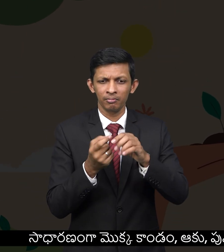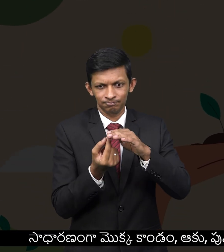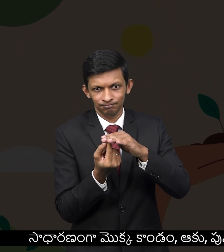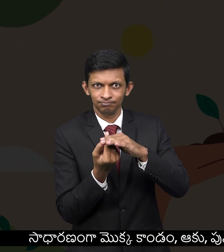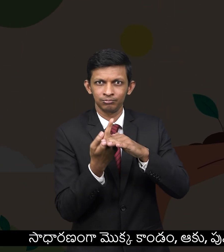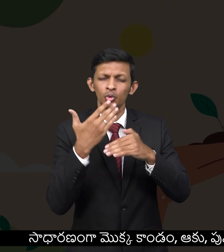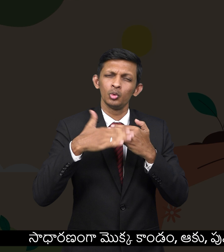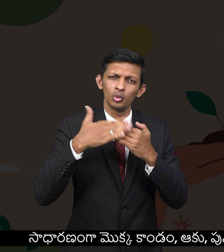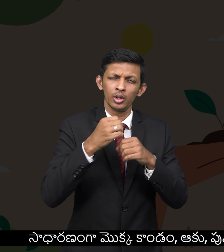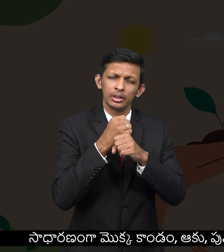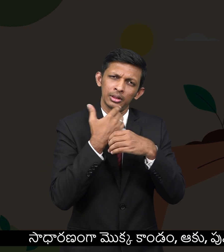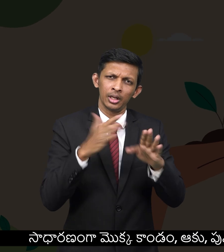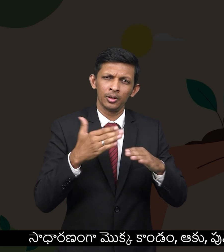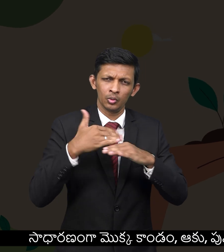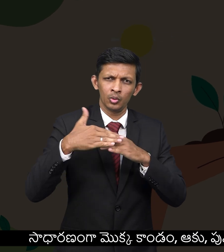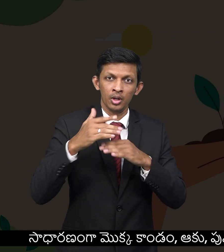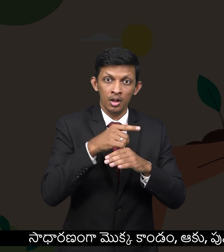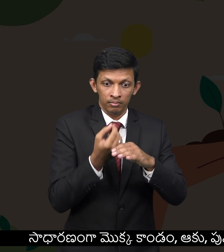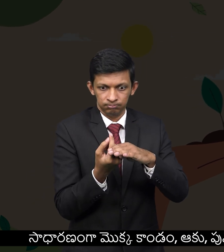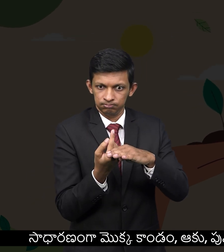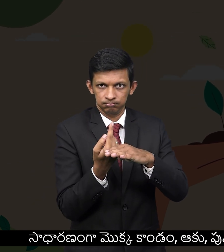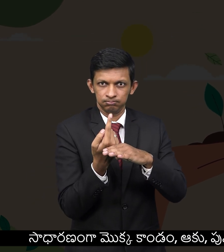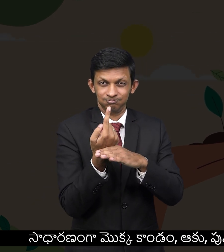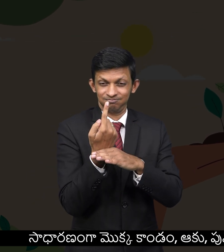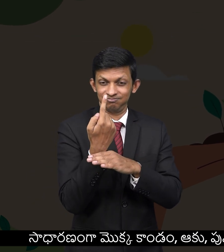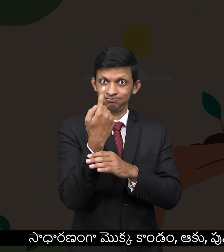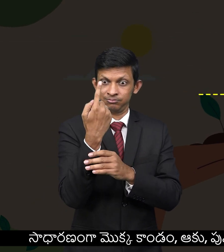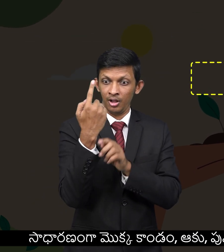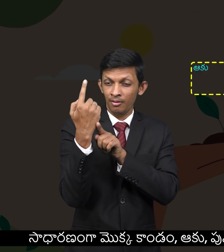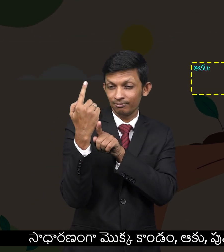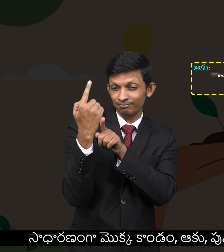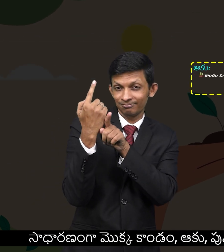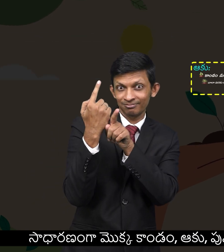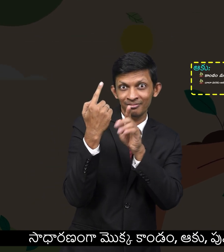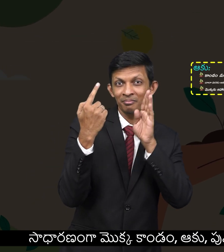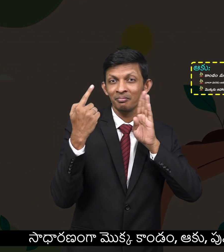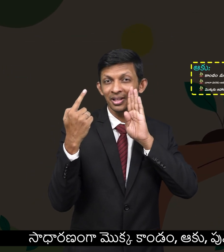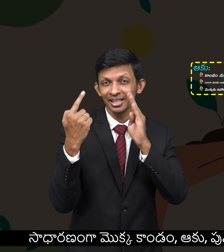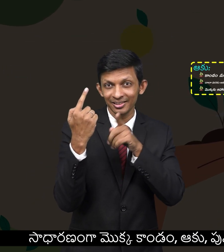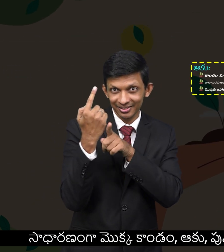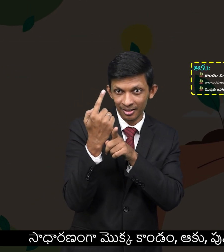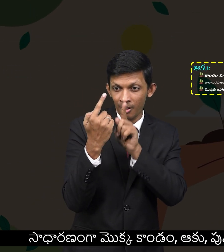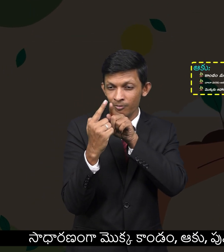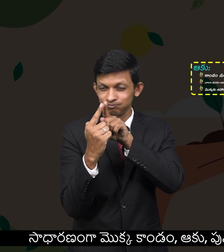సాధారణంగా మొక్క కాండం, ఆకు, పువ్వు మరియు పండ్లను కలిగి ఉంటుంది.